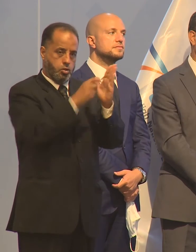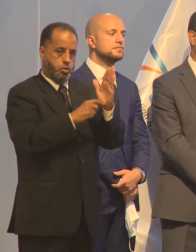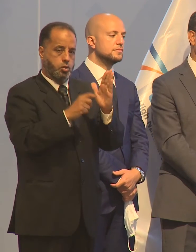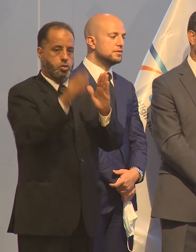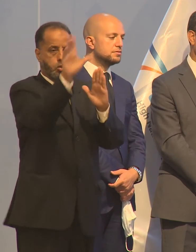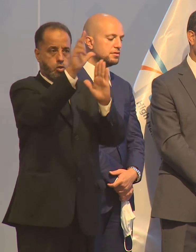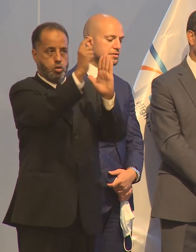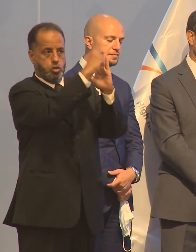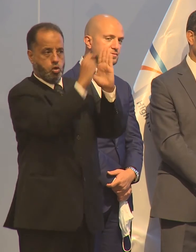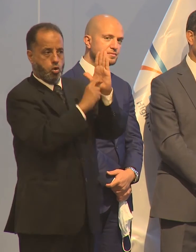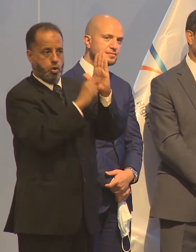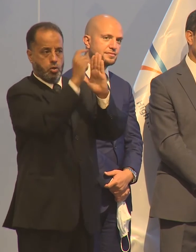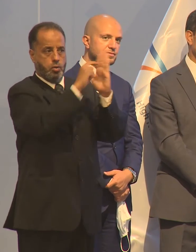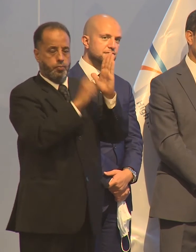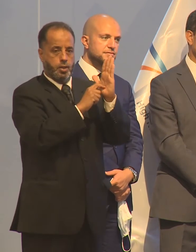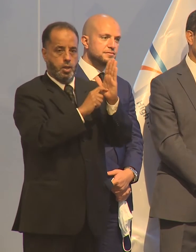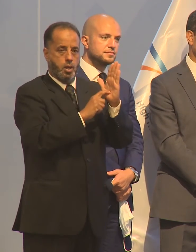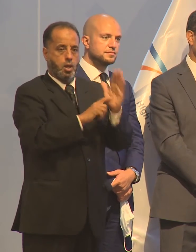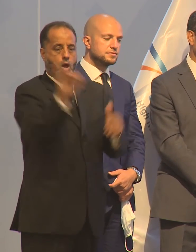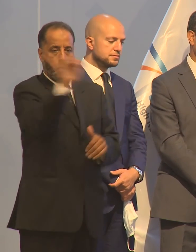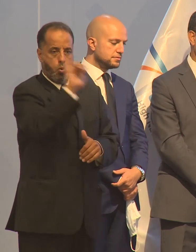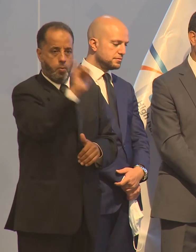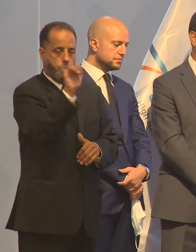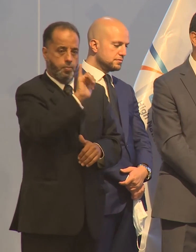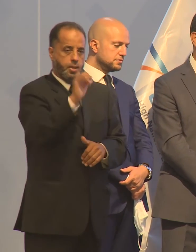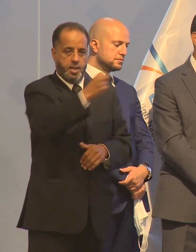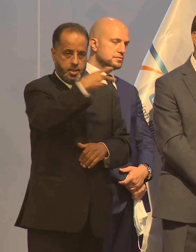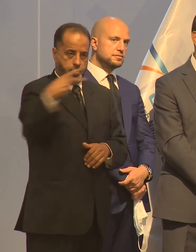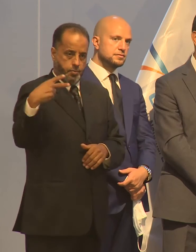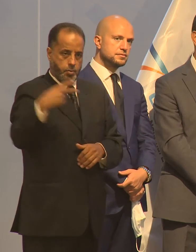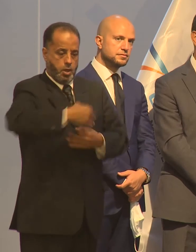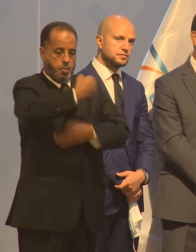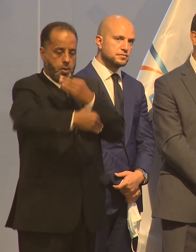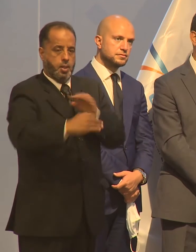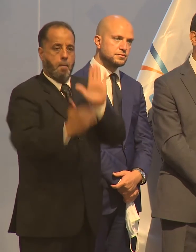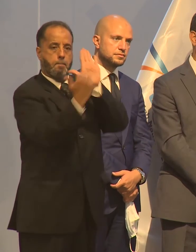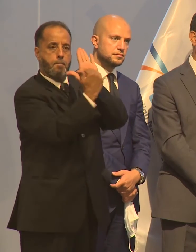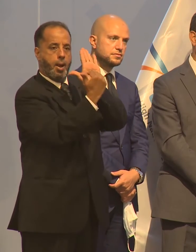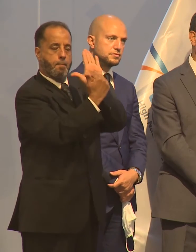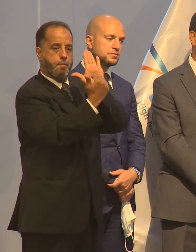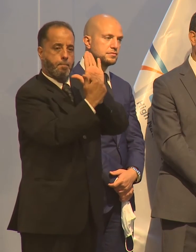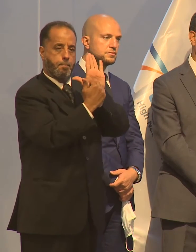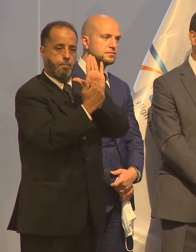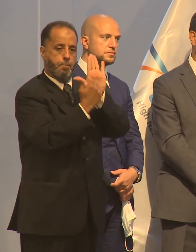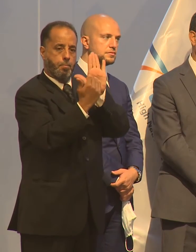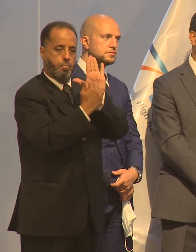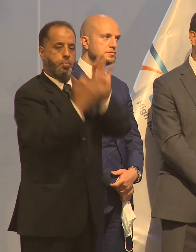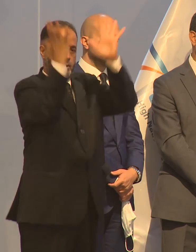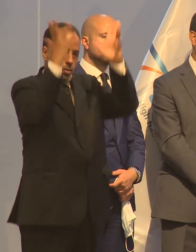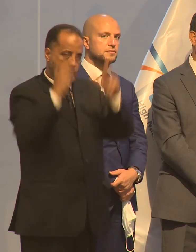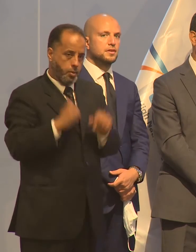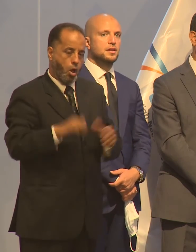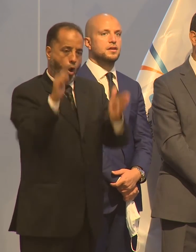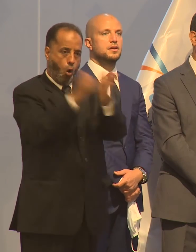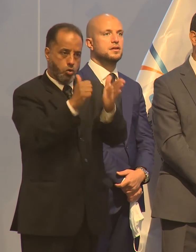قانون الانتخابات. ما هي الأسس التي من خلالها تحديد المقاعد في ظل عدم وجود تعداد